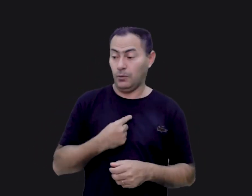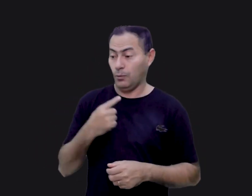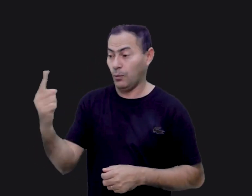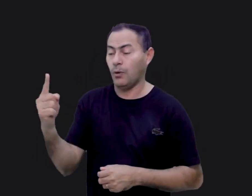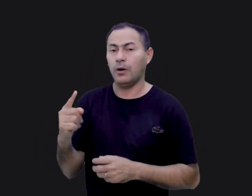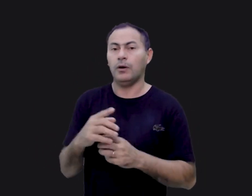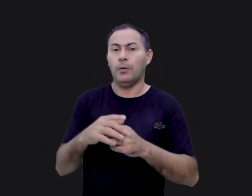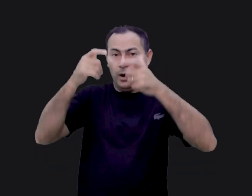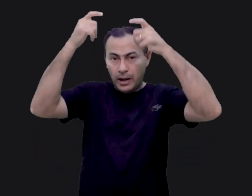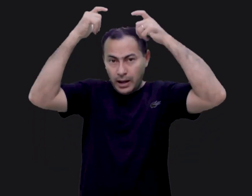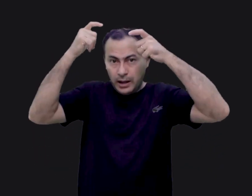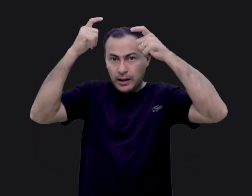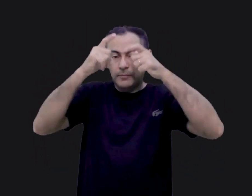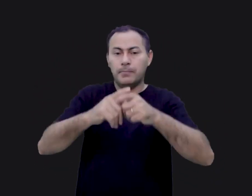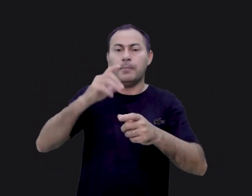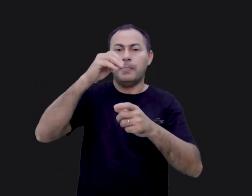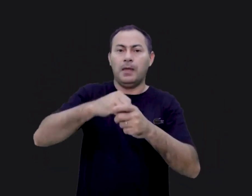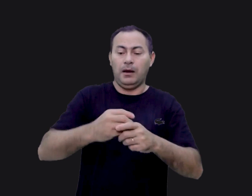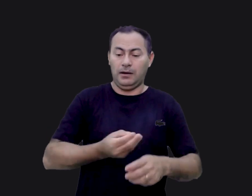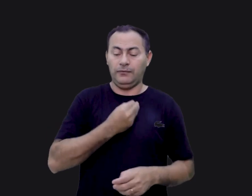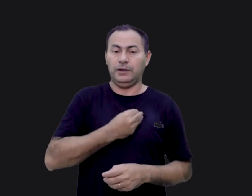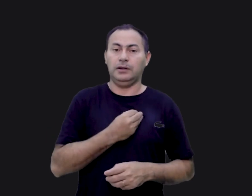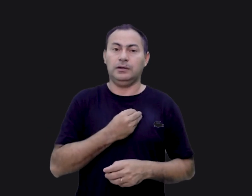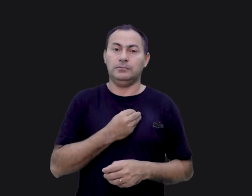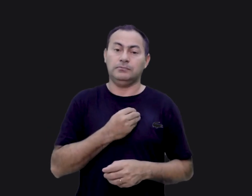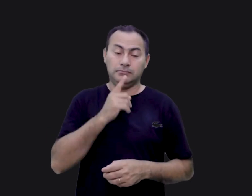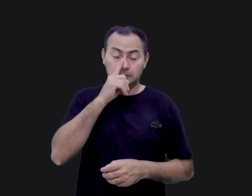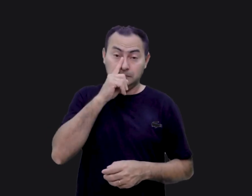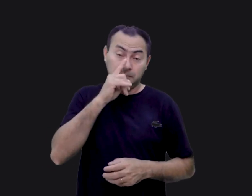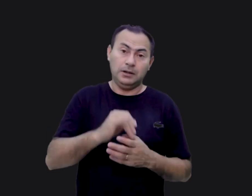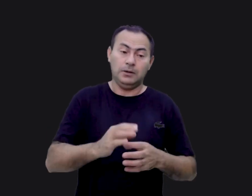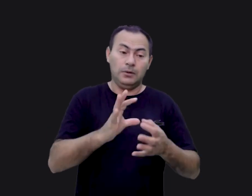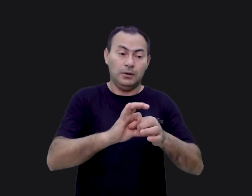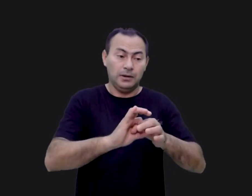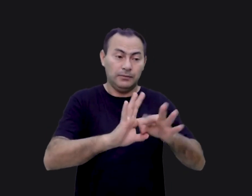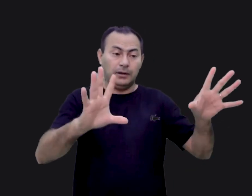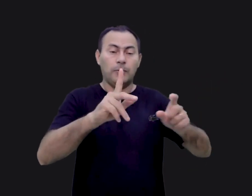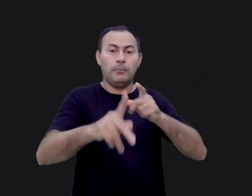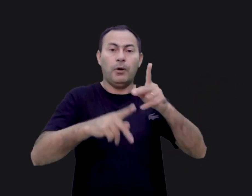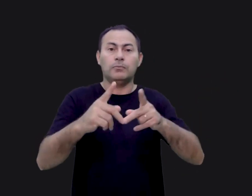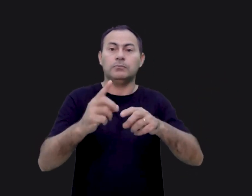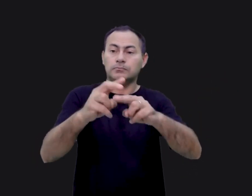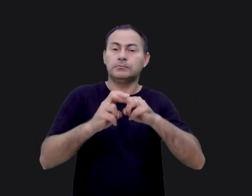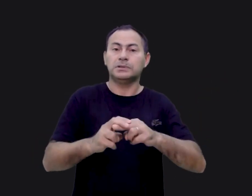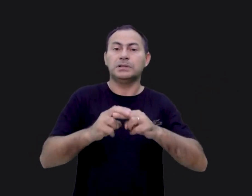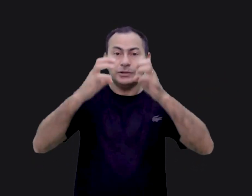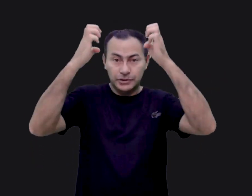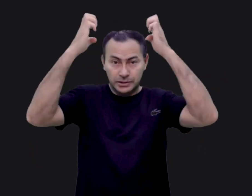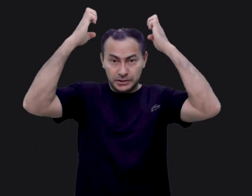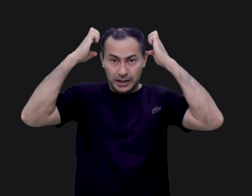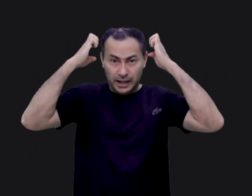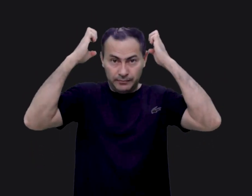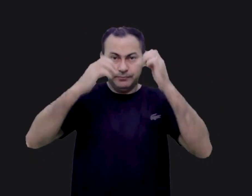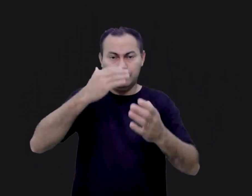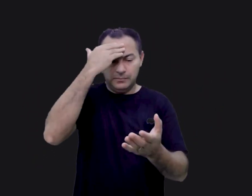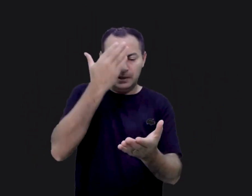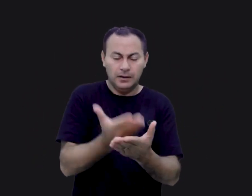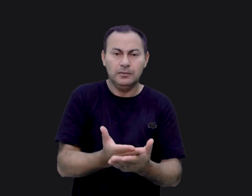eu perecer, pereci. Ela colocou sua vida em jogo e o livramento do povo de Deus veio por meio dela. Creio